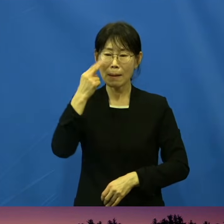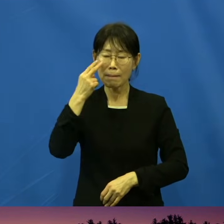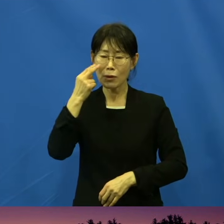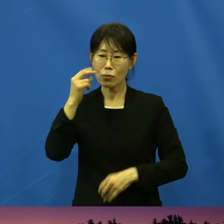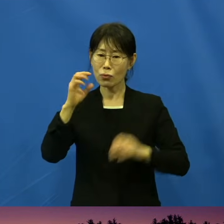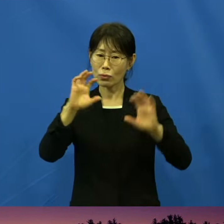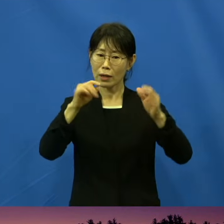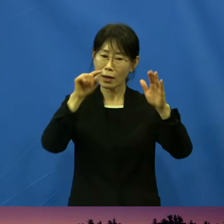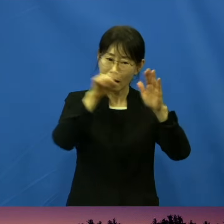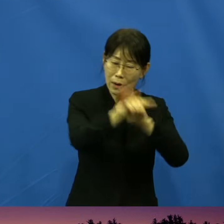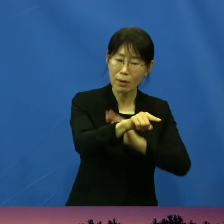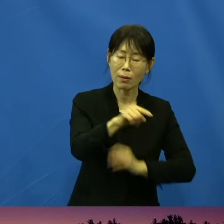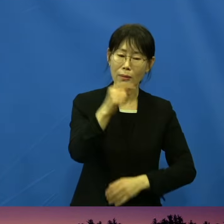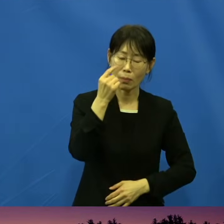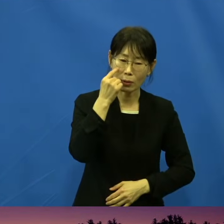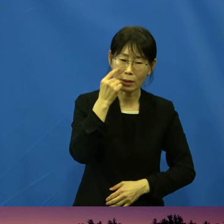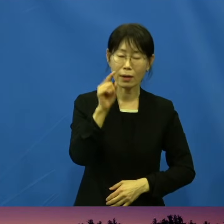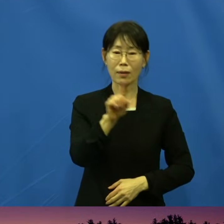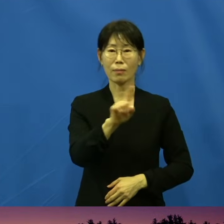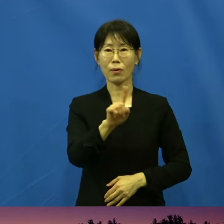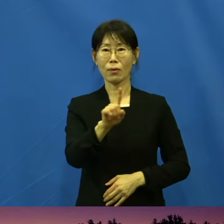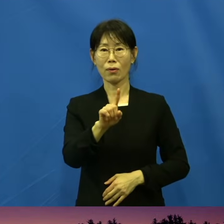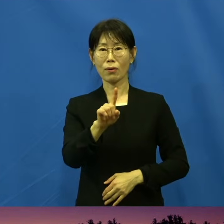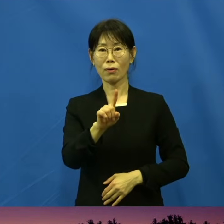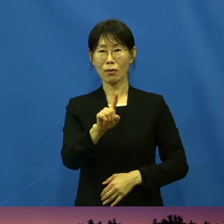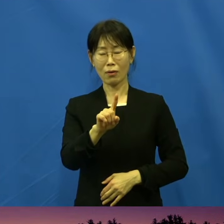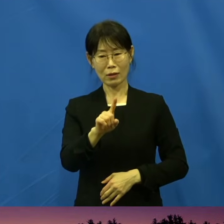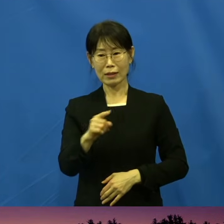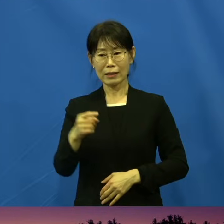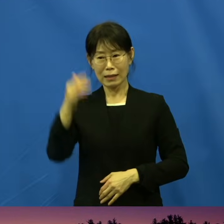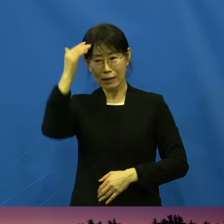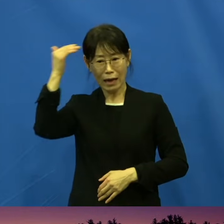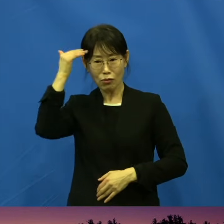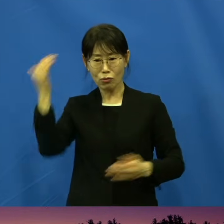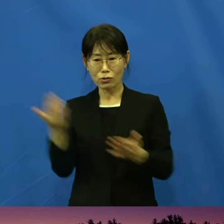나라는 옛날에 선진국이랬더니 이번에 가니까 후진국 같아요.